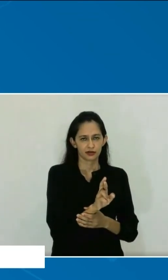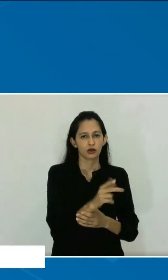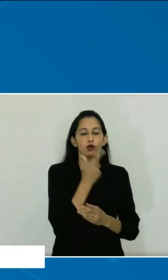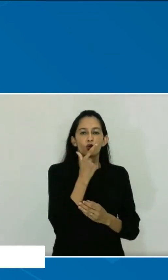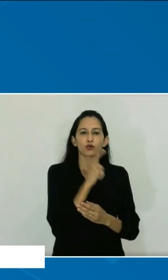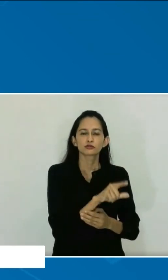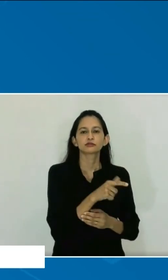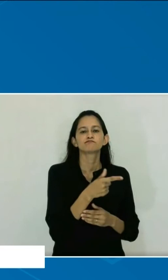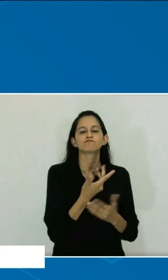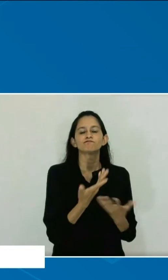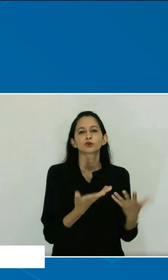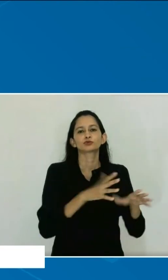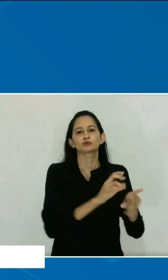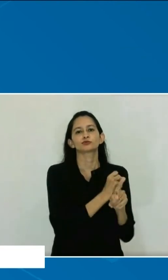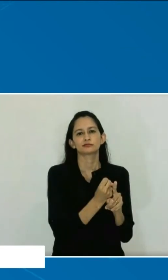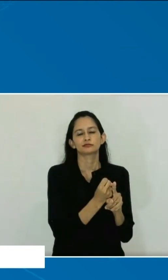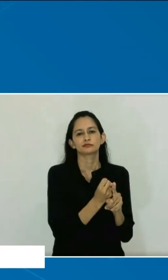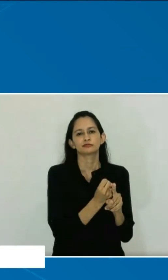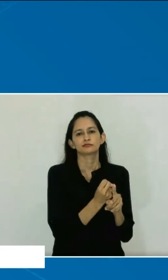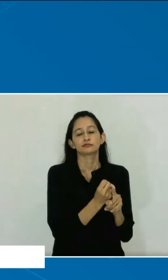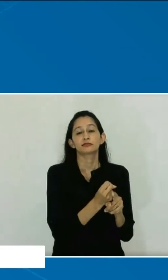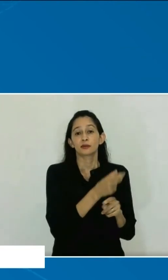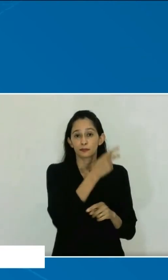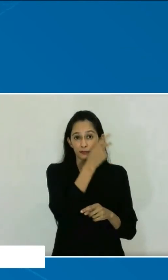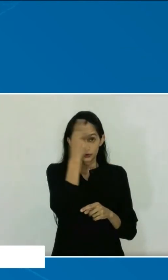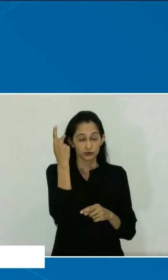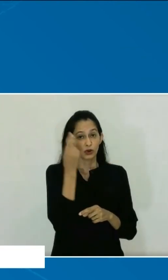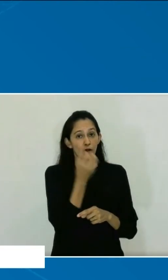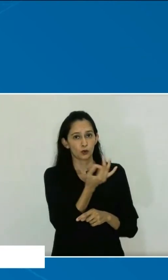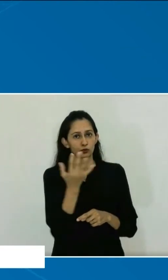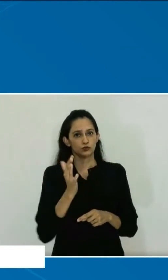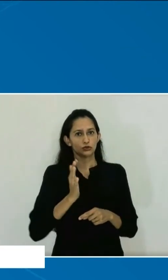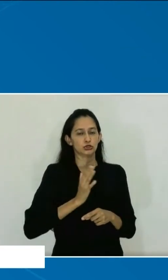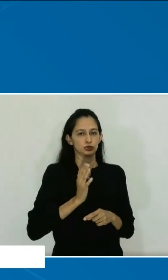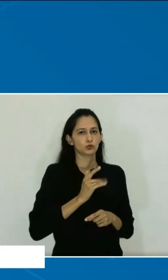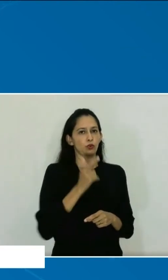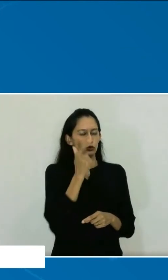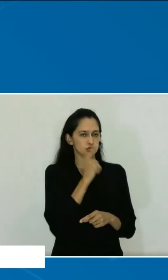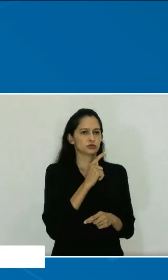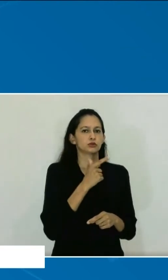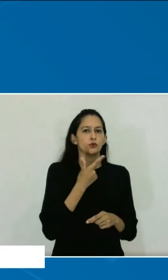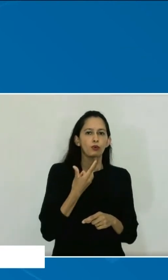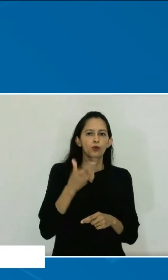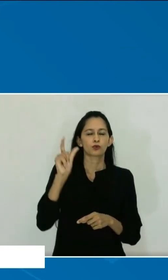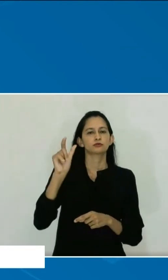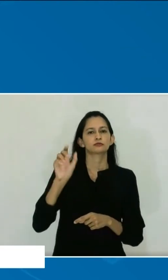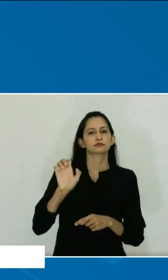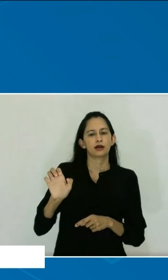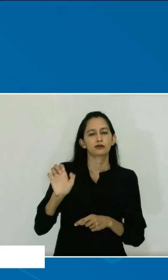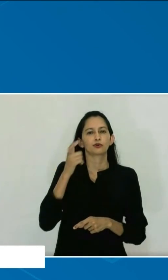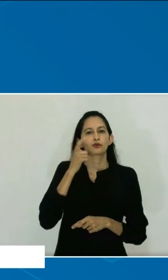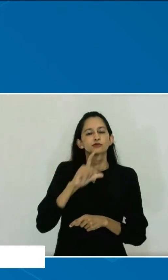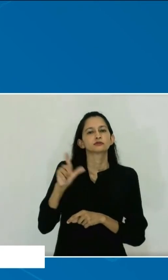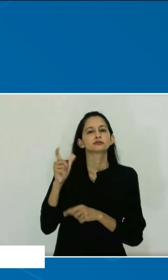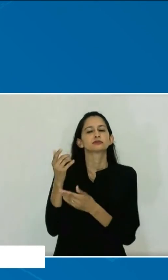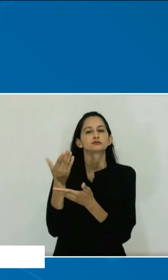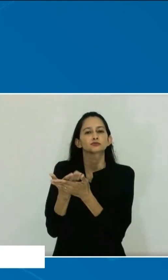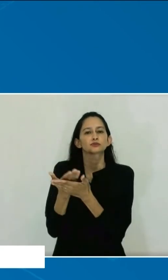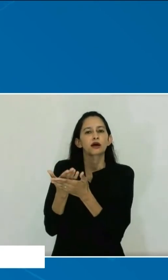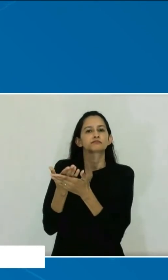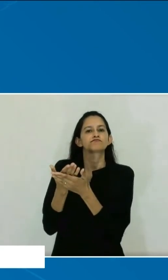social, onde aqueles que tinham algum recurso conseguiam ir para fora do Estado, e aqueles que não tinham recurso, eles